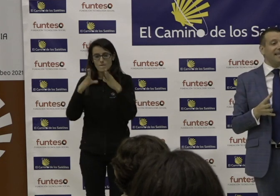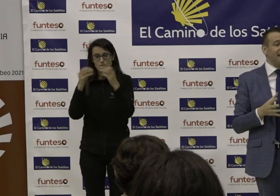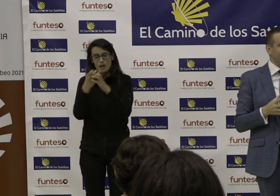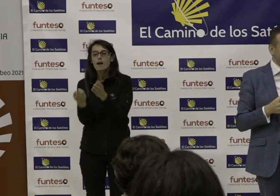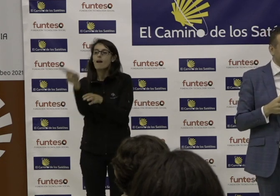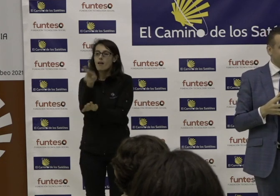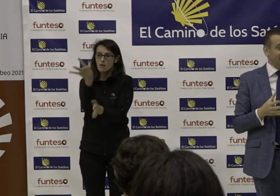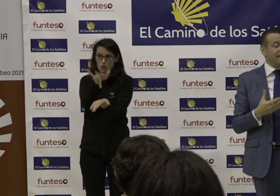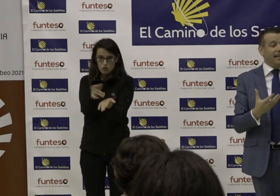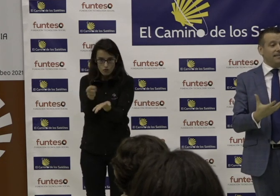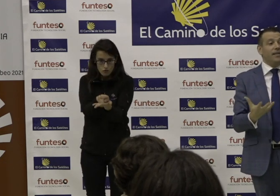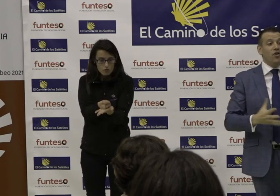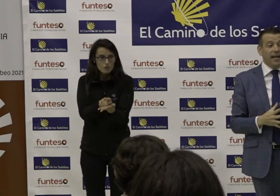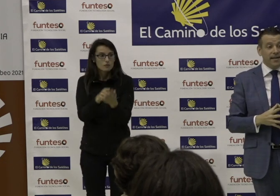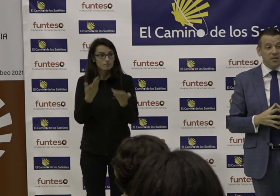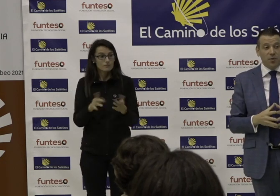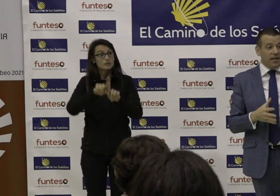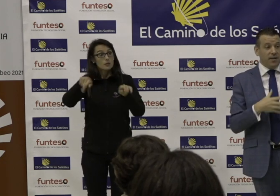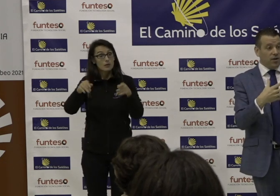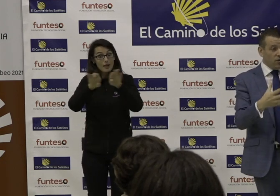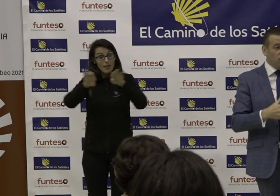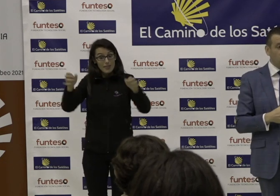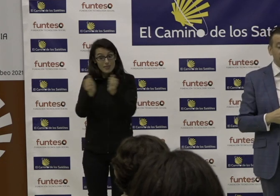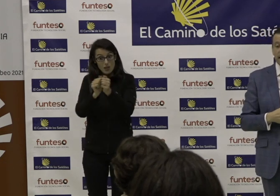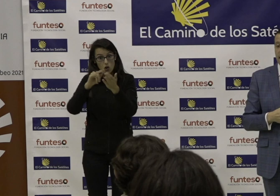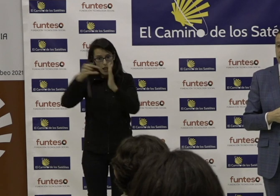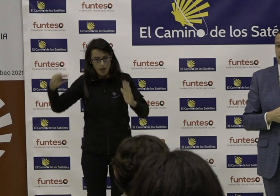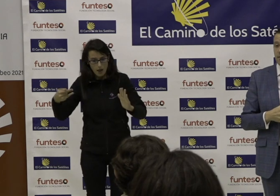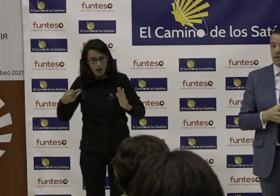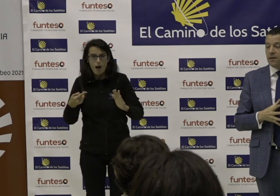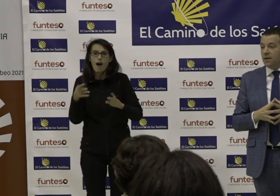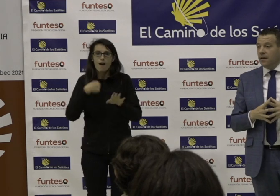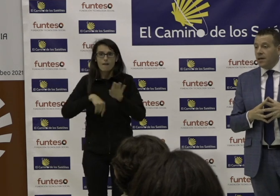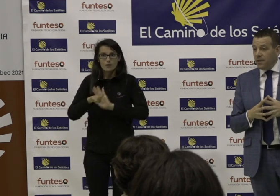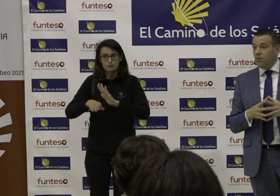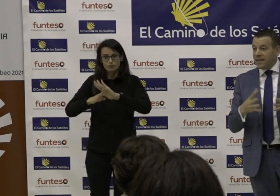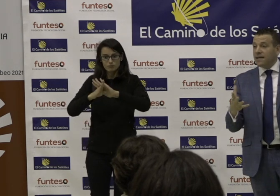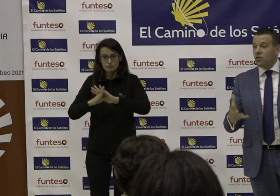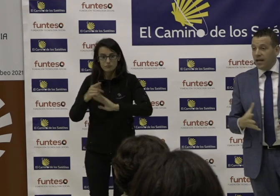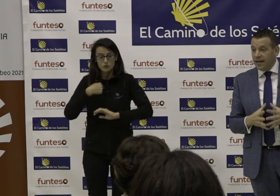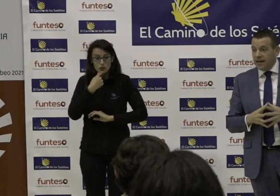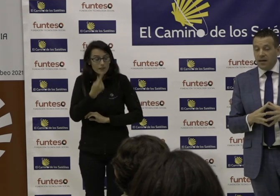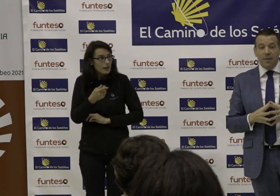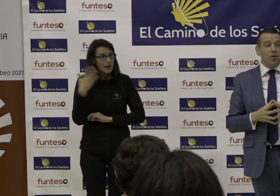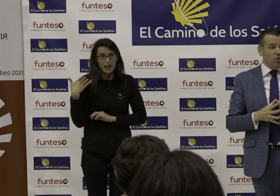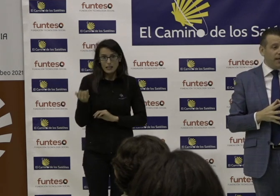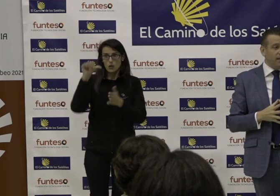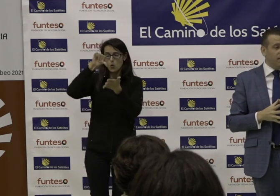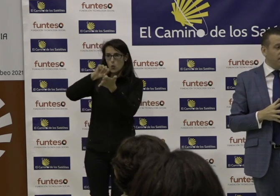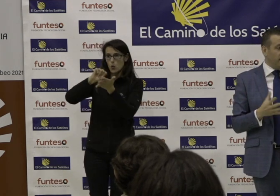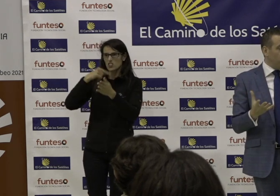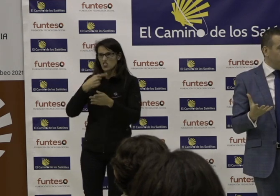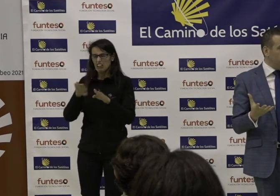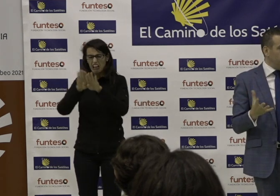que tengáis ganas de que existan las tecnolareiras, porque ayer cuando comenté en la ciudad que me iba una tecnolareira a Porto